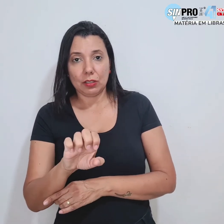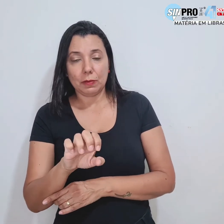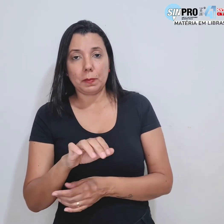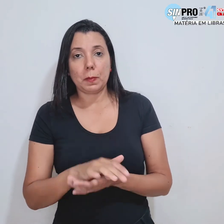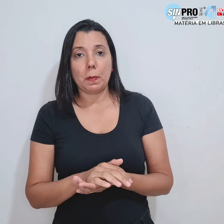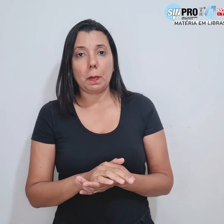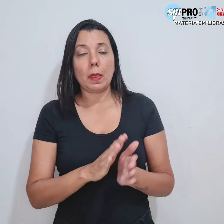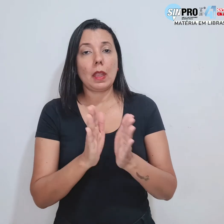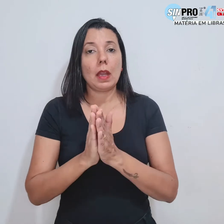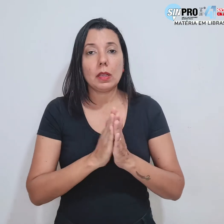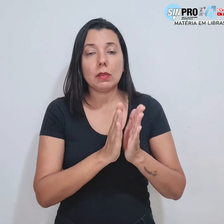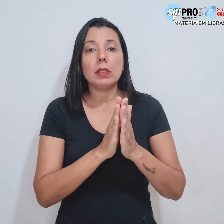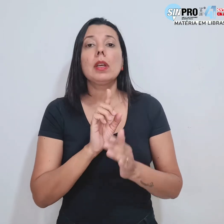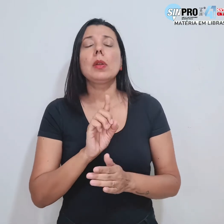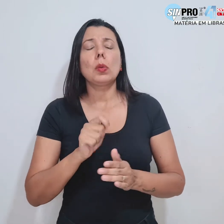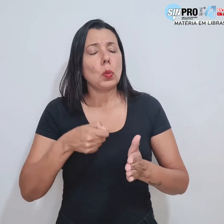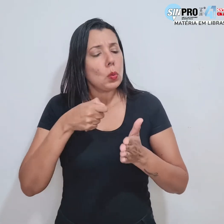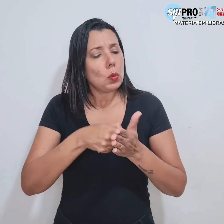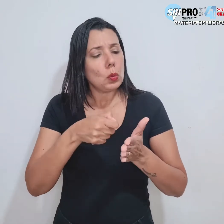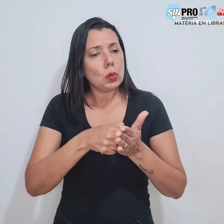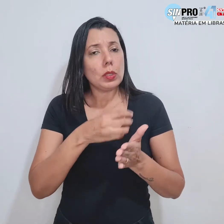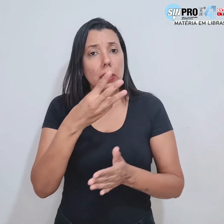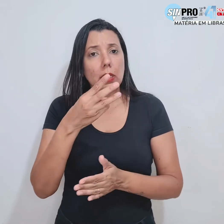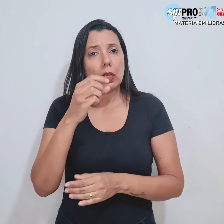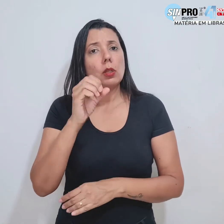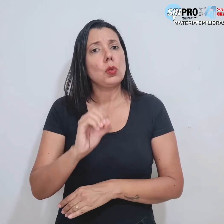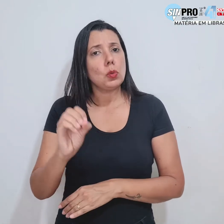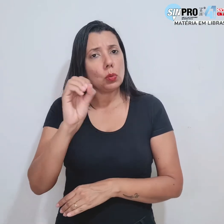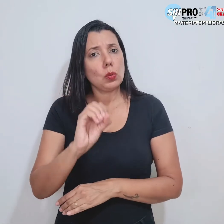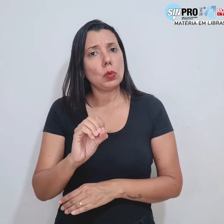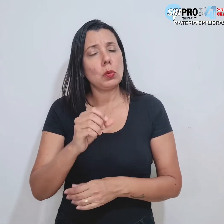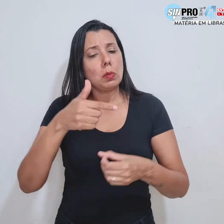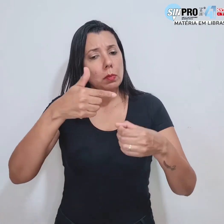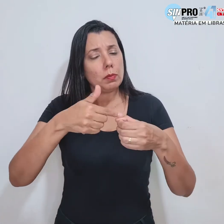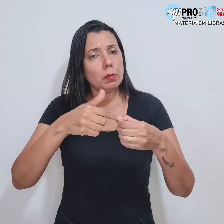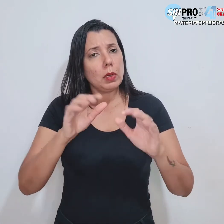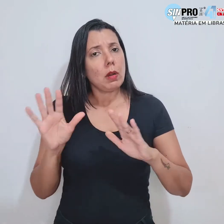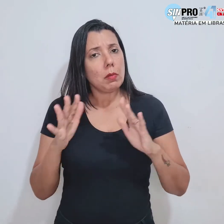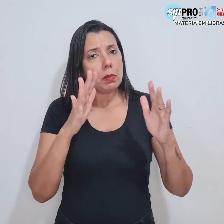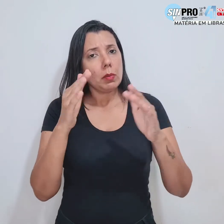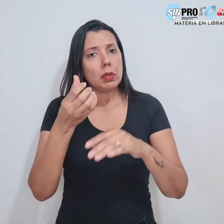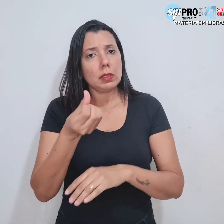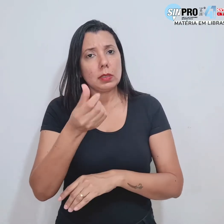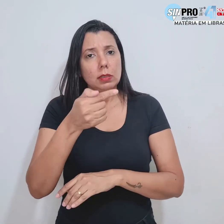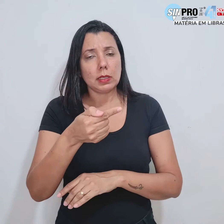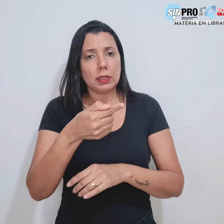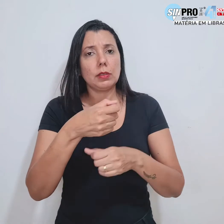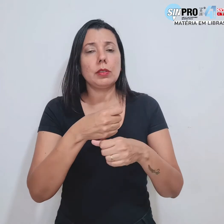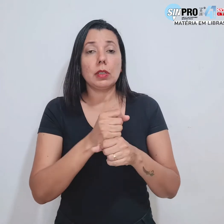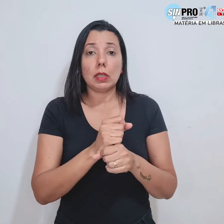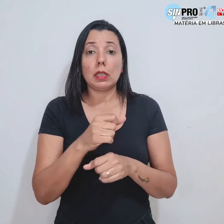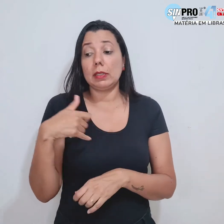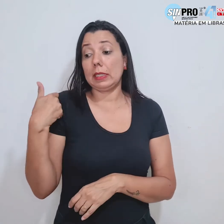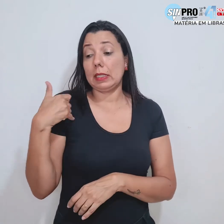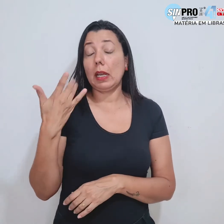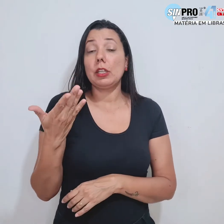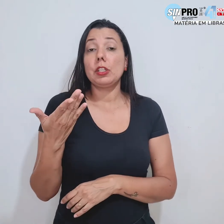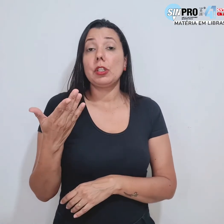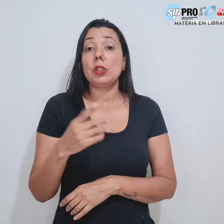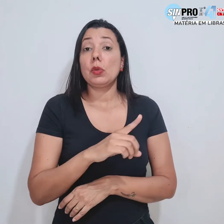Bacelar. Aniversário com luta. Neste 3 de outubro, a Petrobras comemora 67 anos. Para marcar a